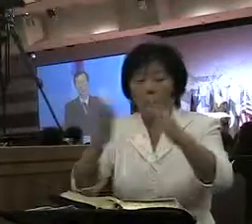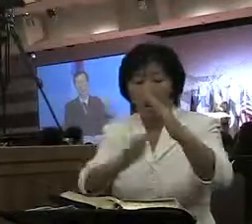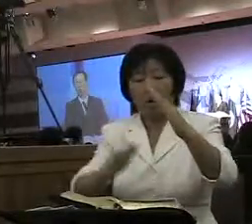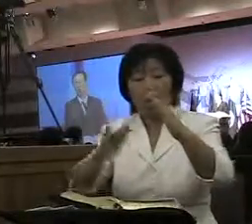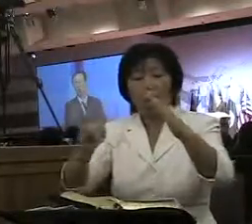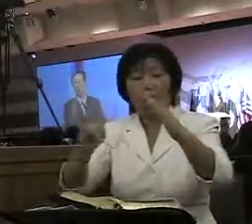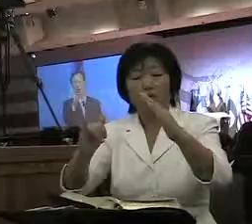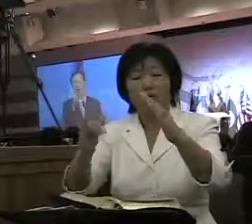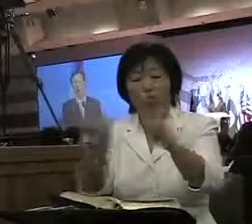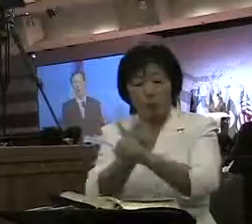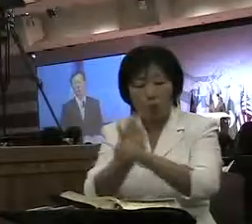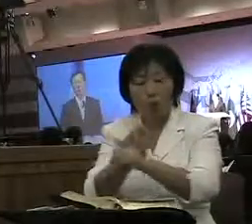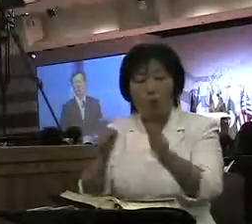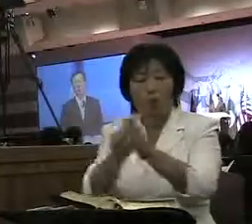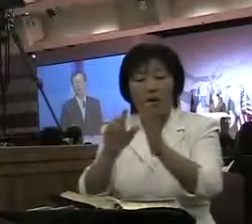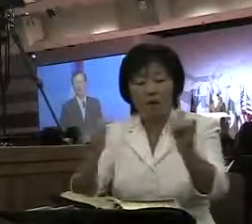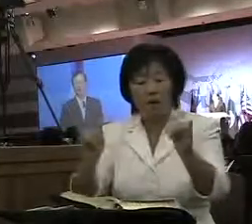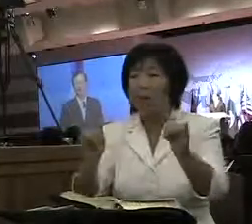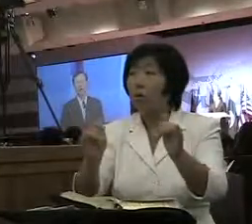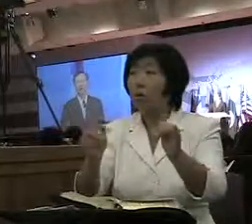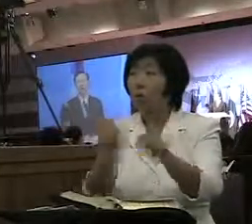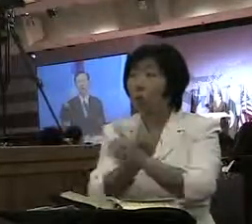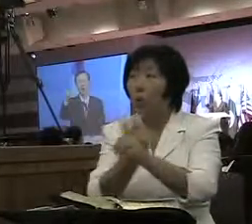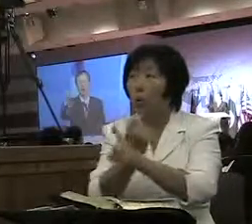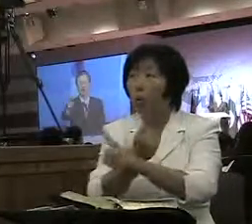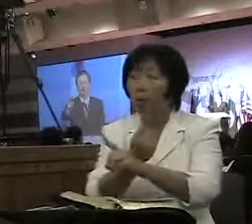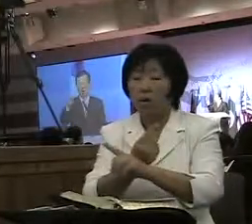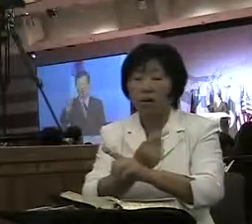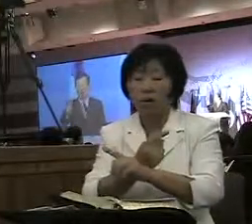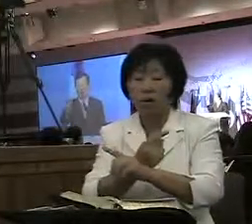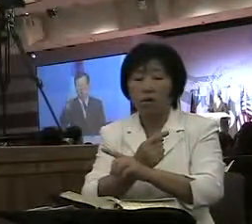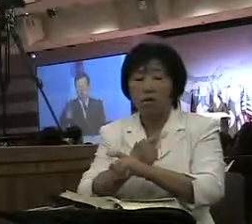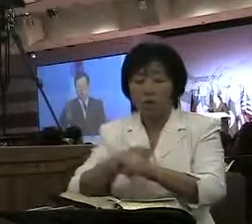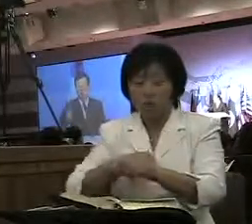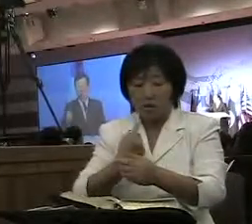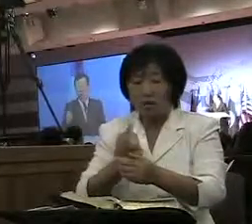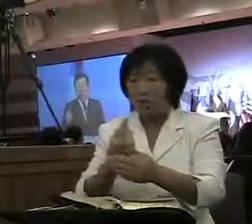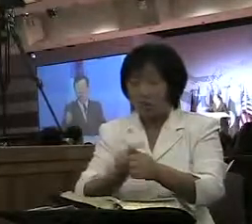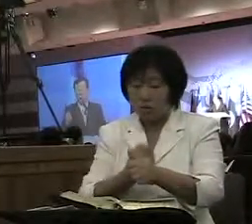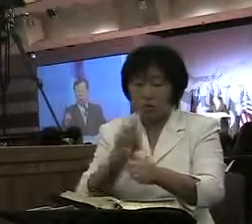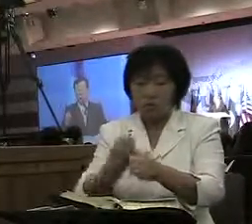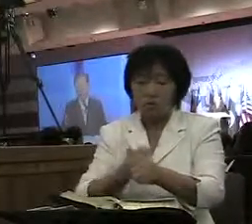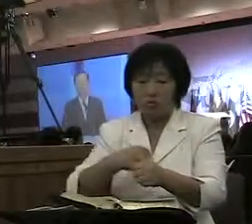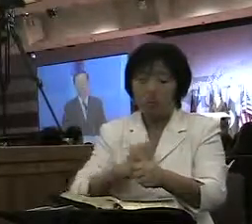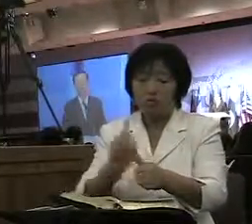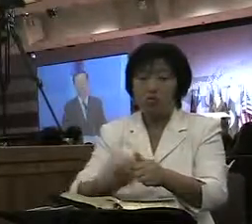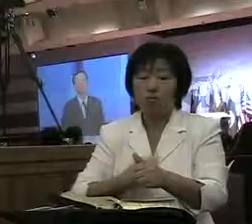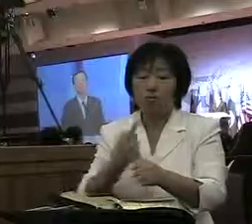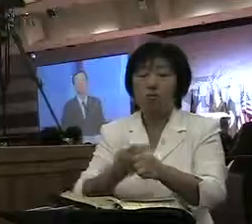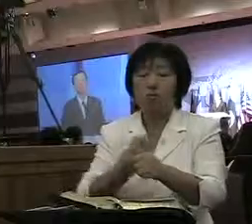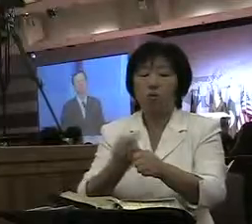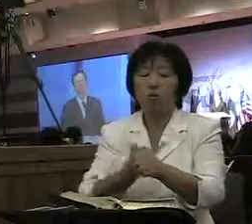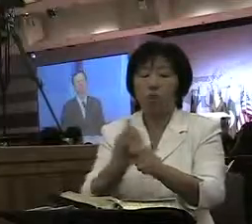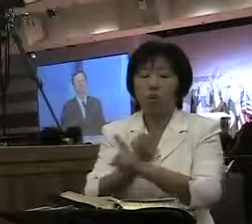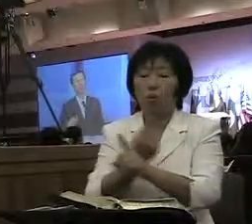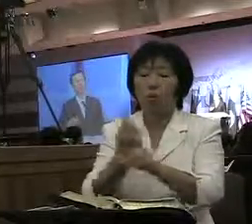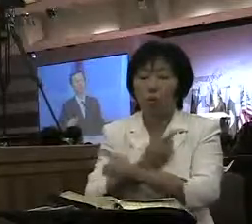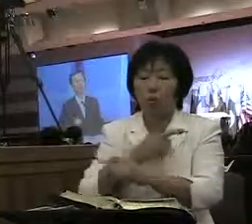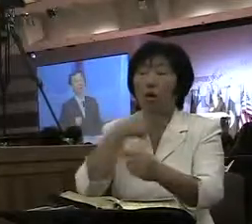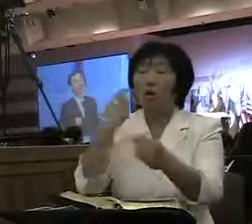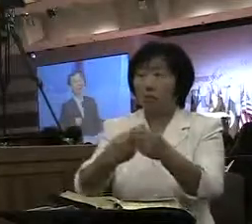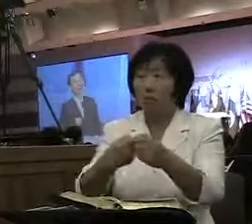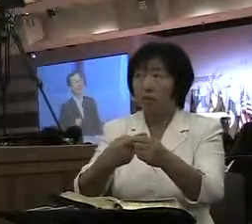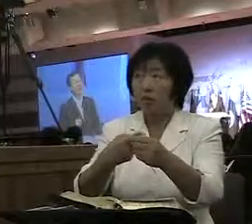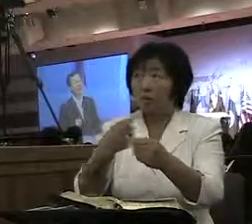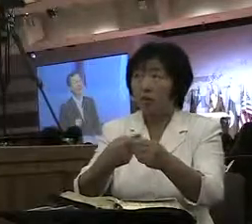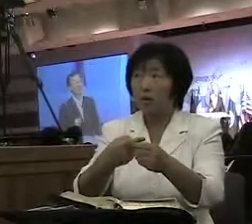고치리라, 백성들을 고치리라 약속을 하십니다. 문제는 스스로 겸비하는 첫 스텝이 없어요. 첫 스텝이. 나 자신을